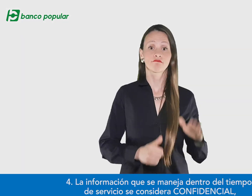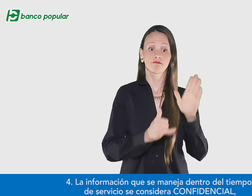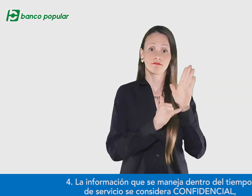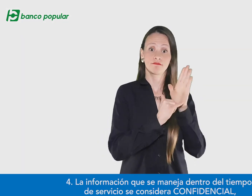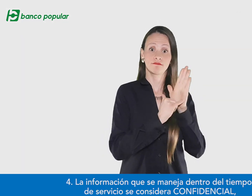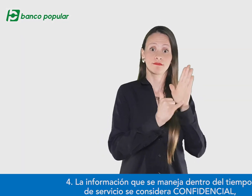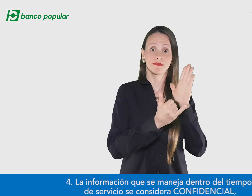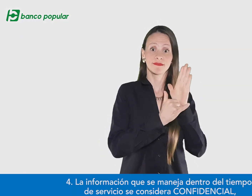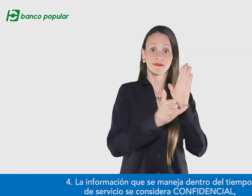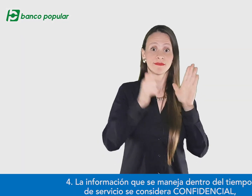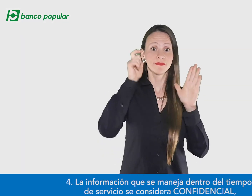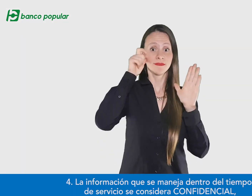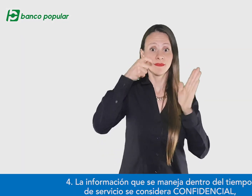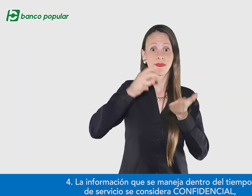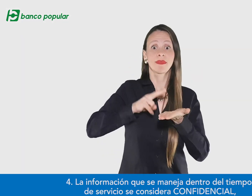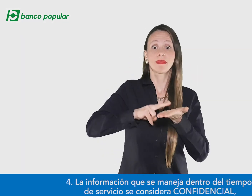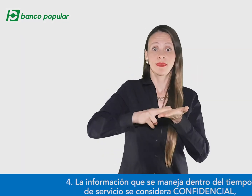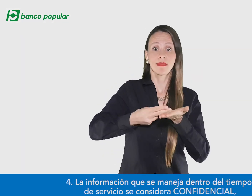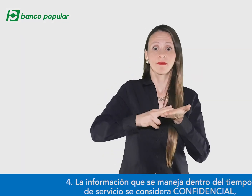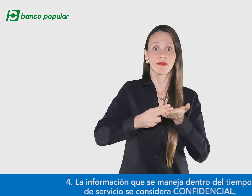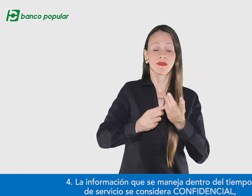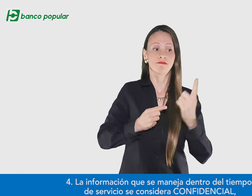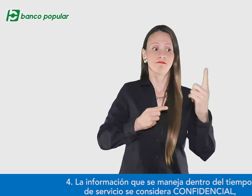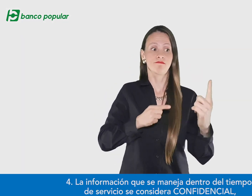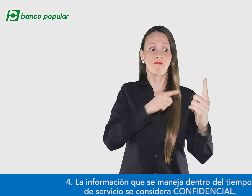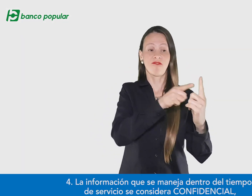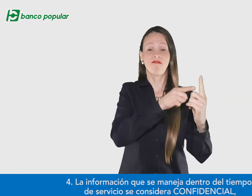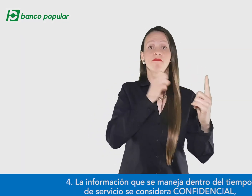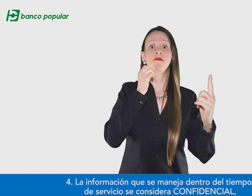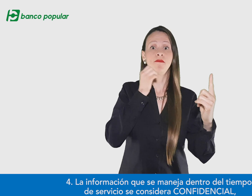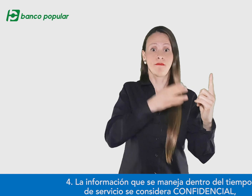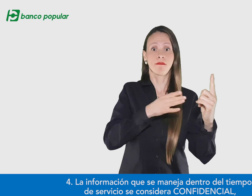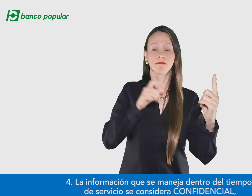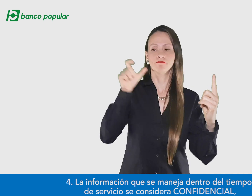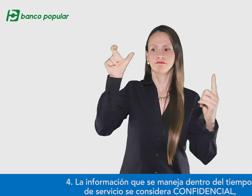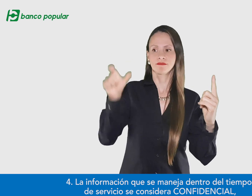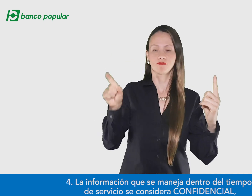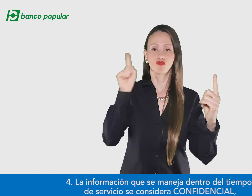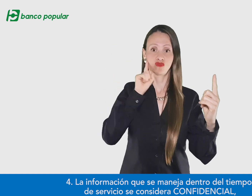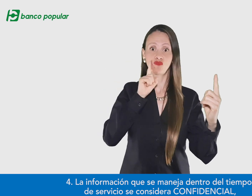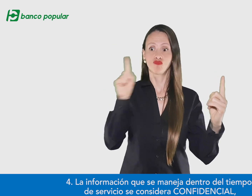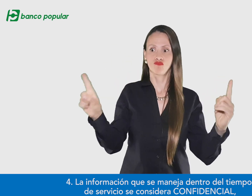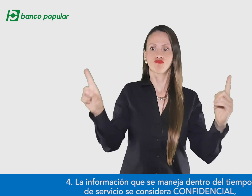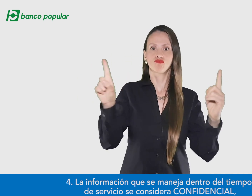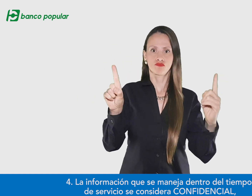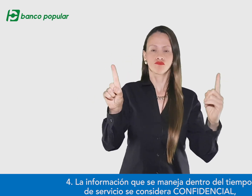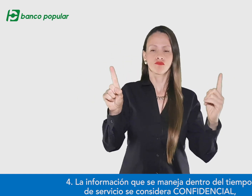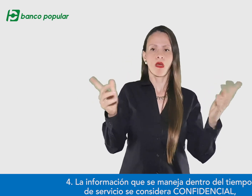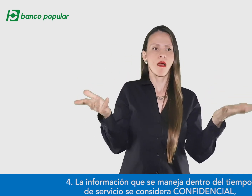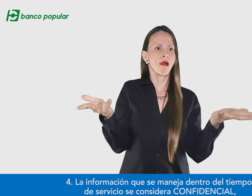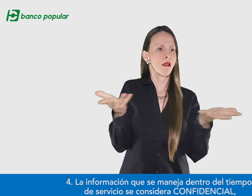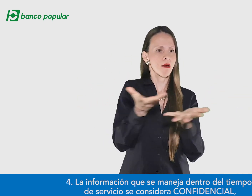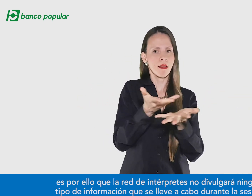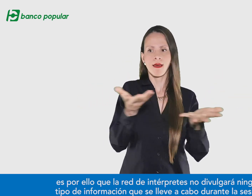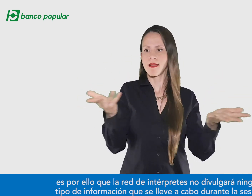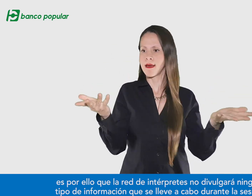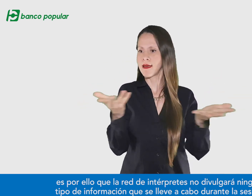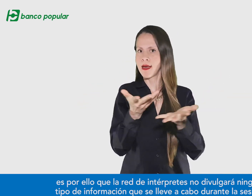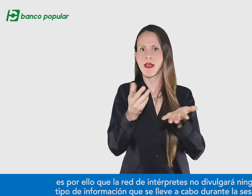4. La información que se maneja dentro del tiempo de servicio se considera confidencial. Es por